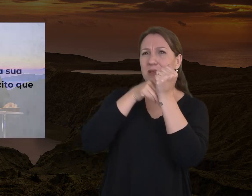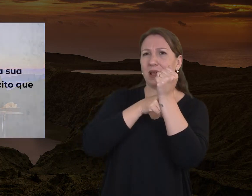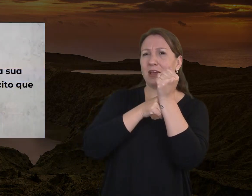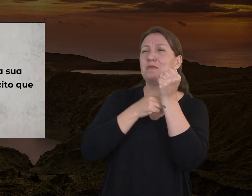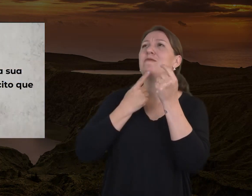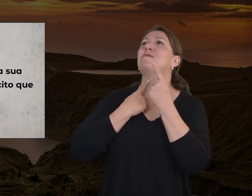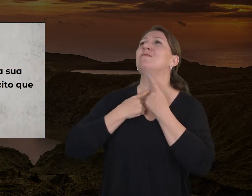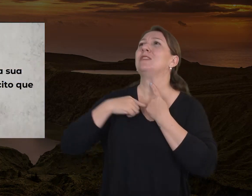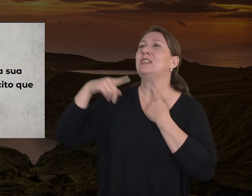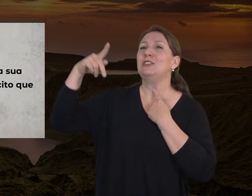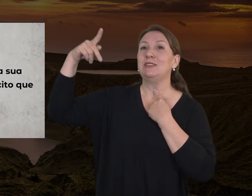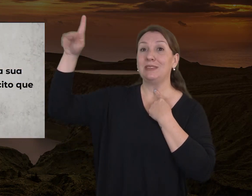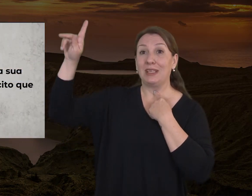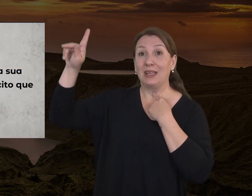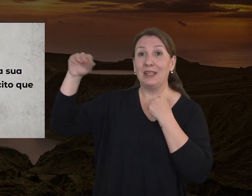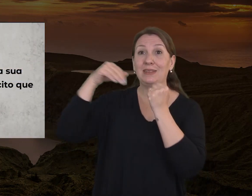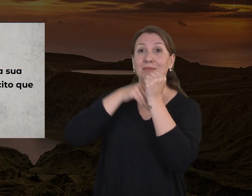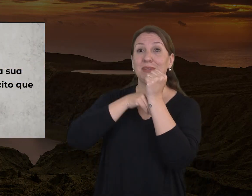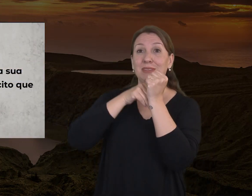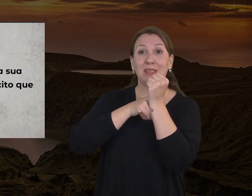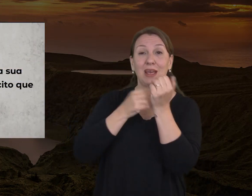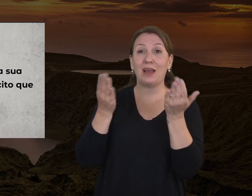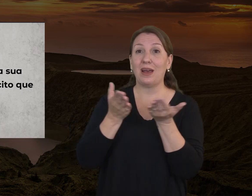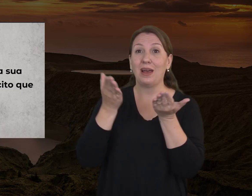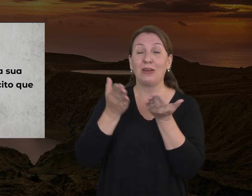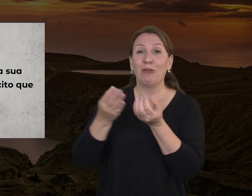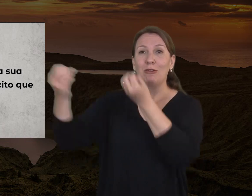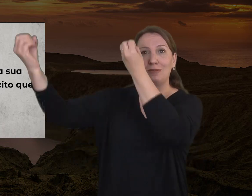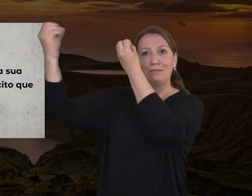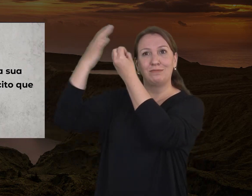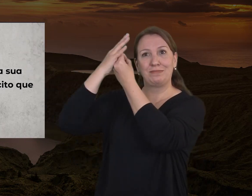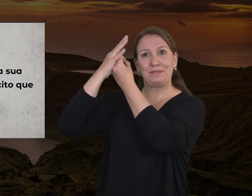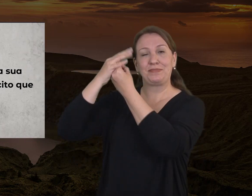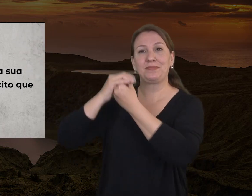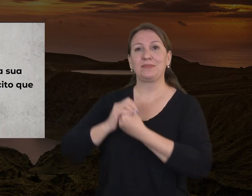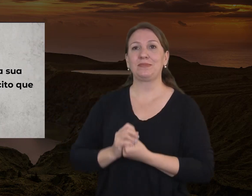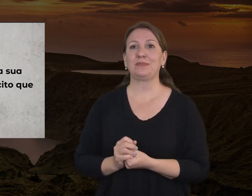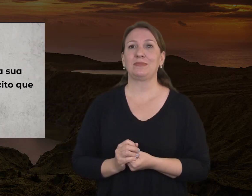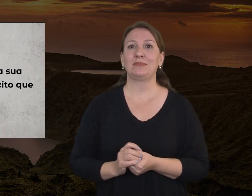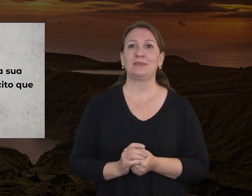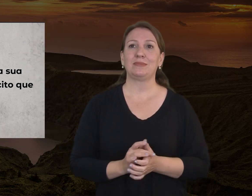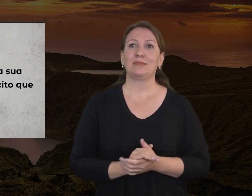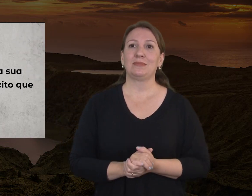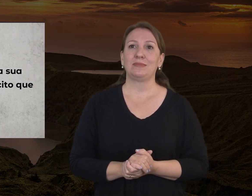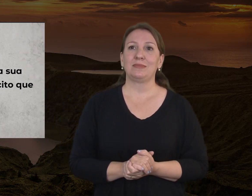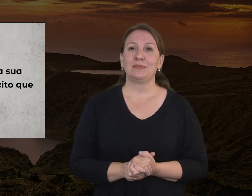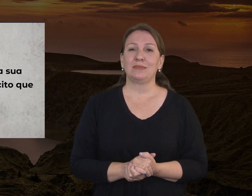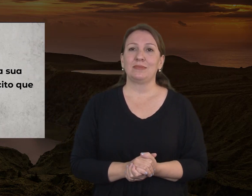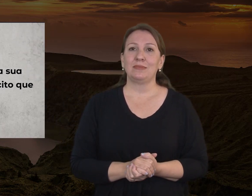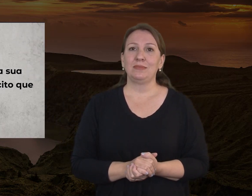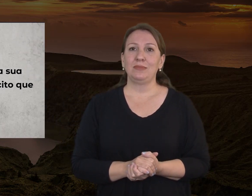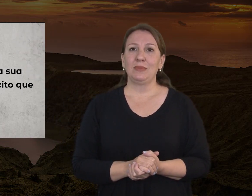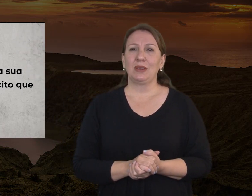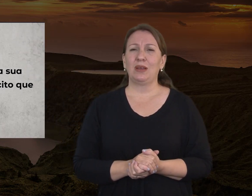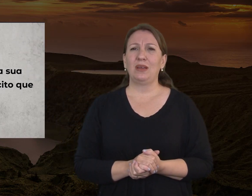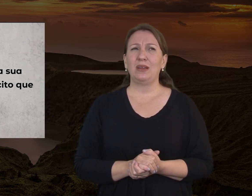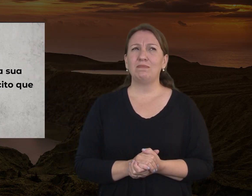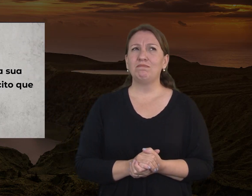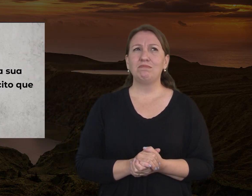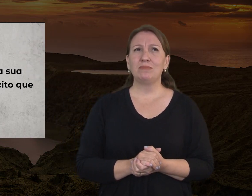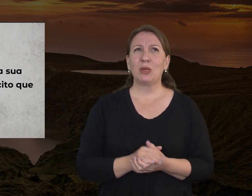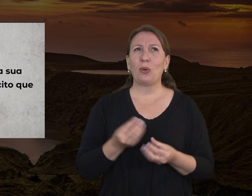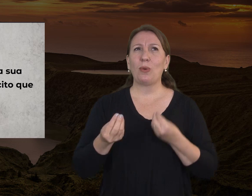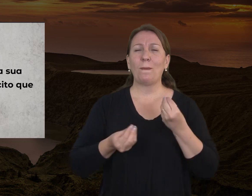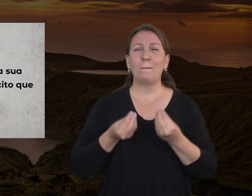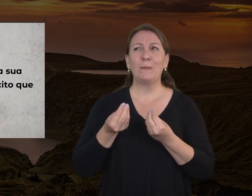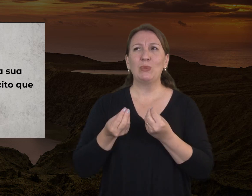vontade, segundo o beneplácito que propusera em Cristo. Esse desvendar